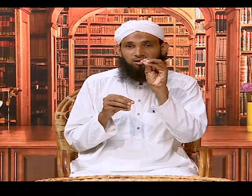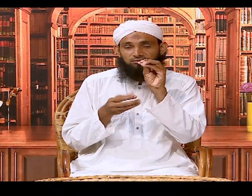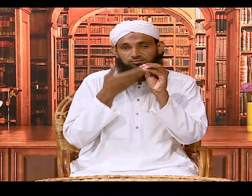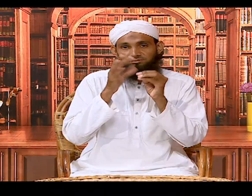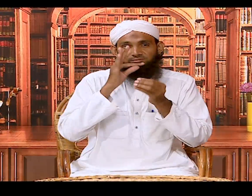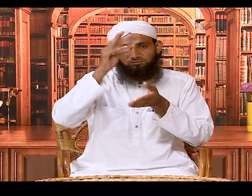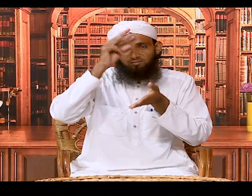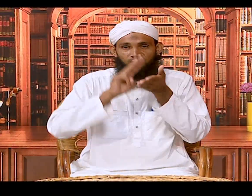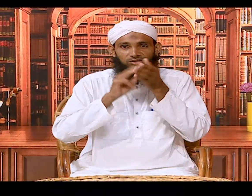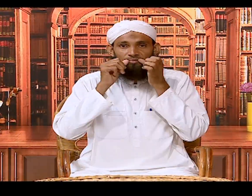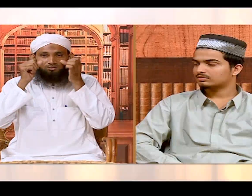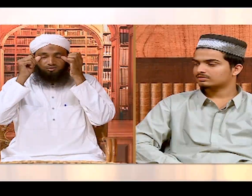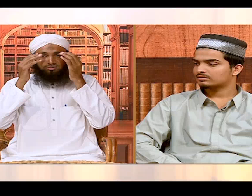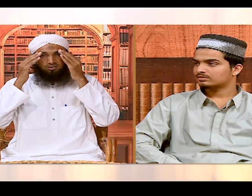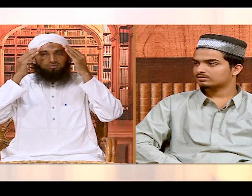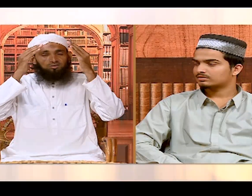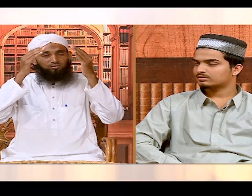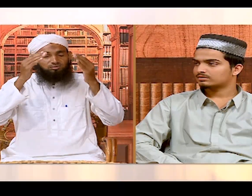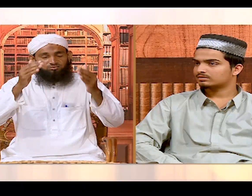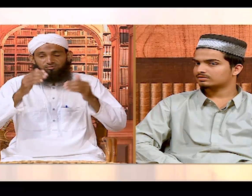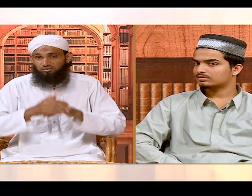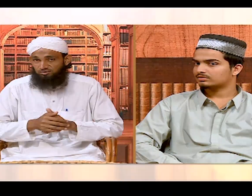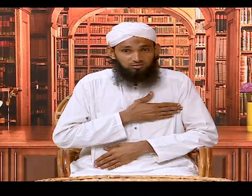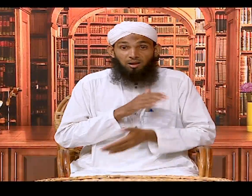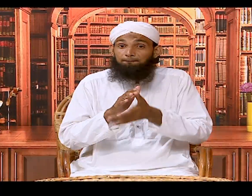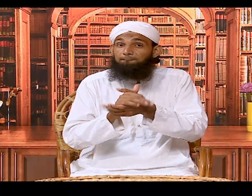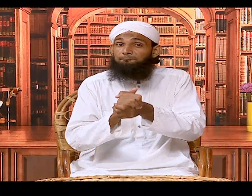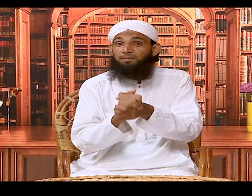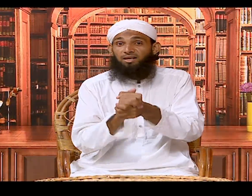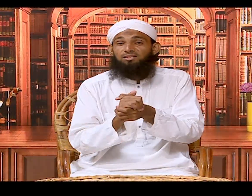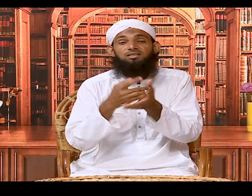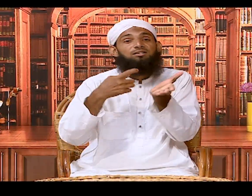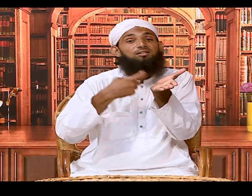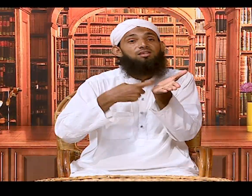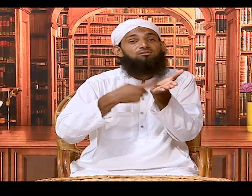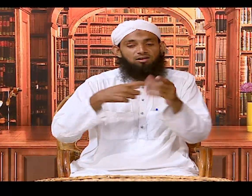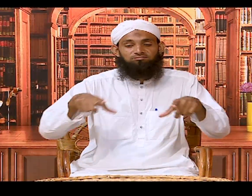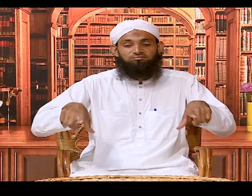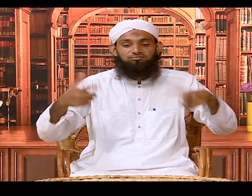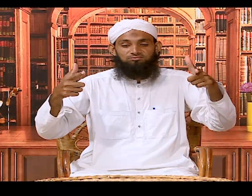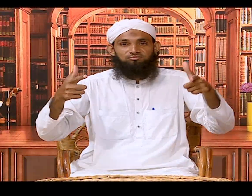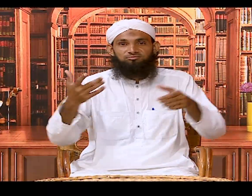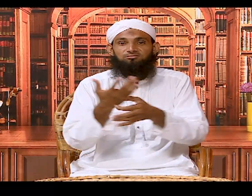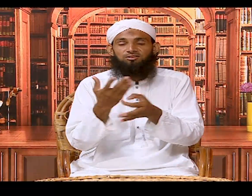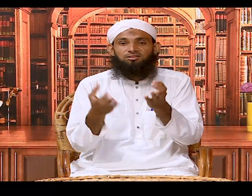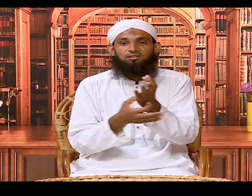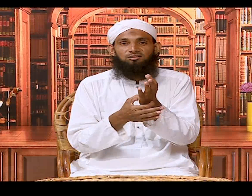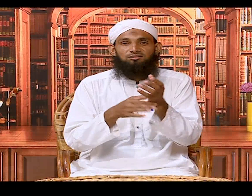ہے کہ رسول اکرم نور مجسم صلی اللہ علیہ وآلہ وصحبہ وسلم نے بیعت رضوان کے موقع پر